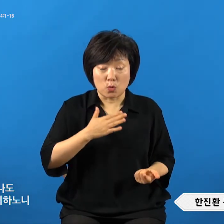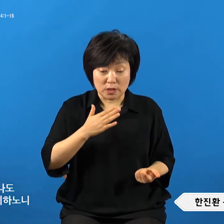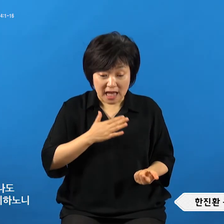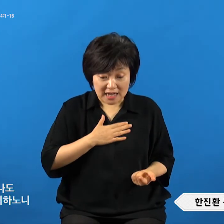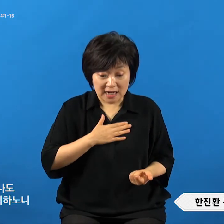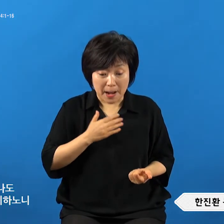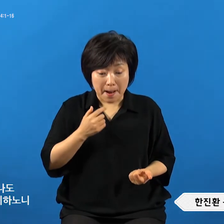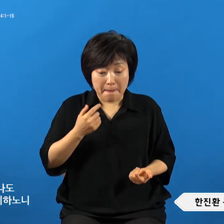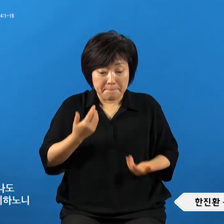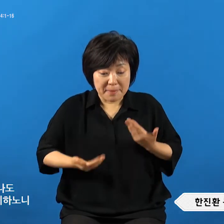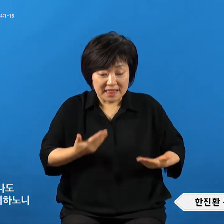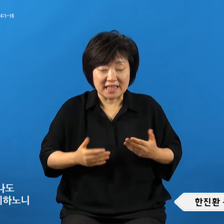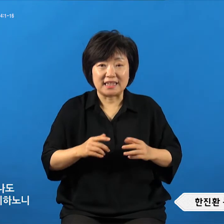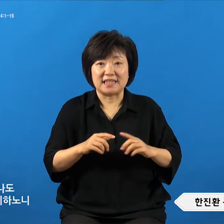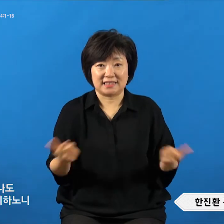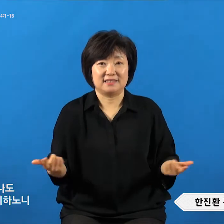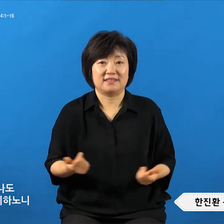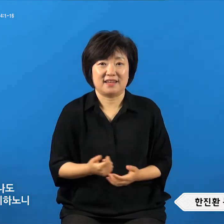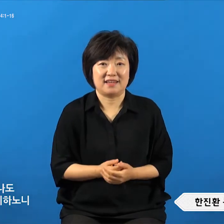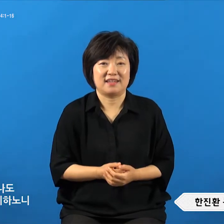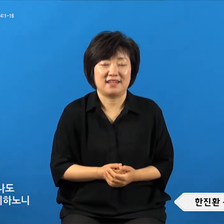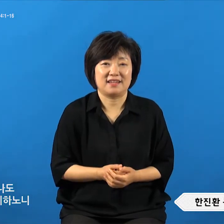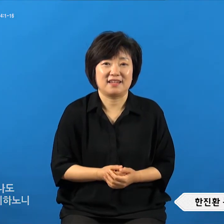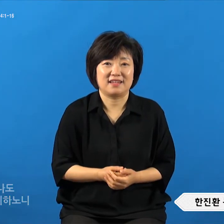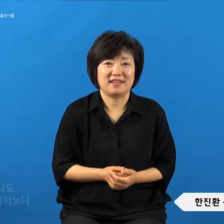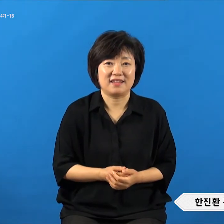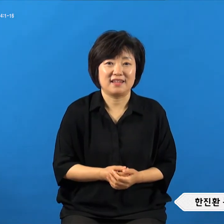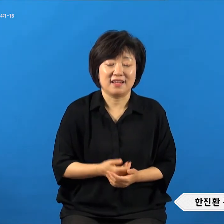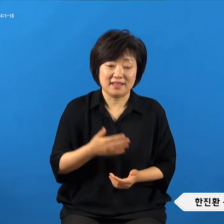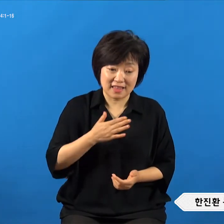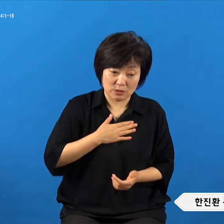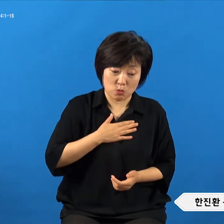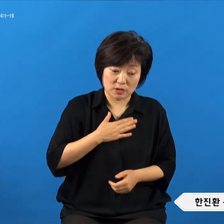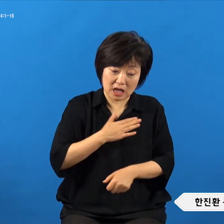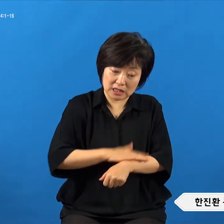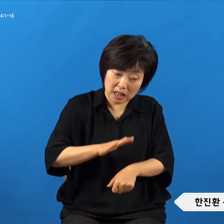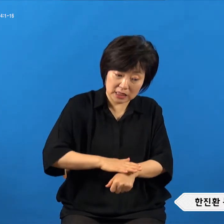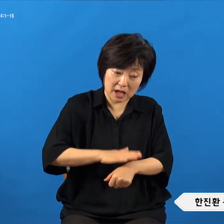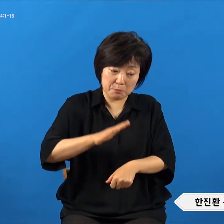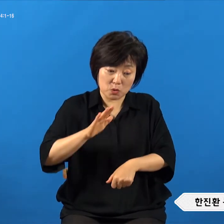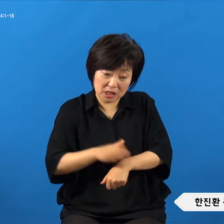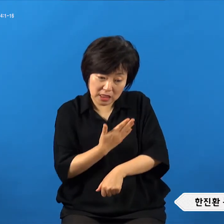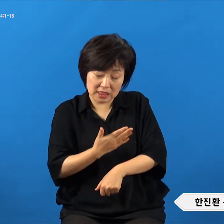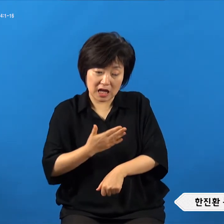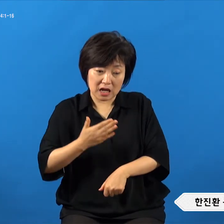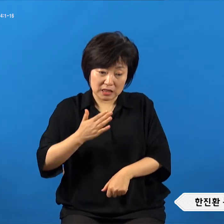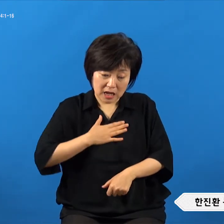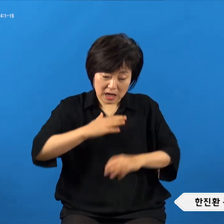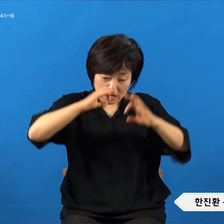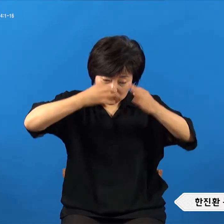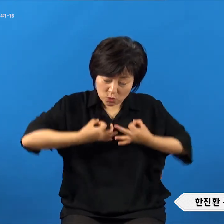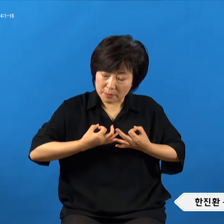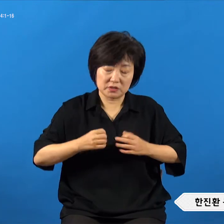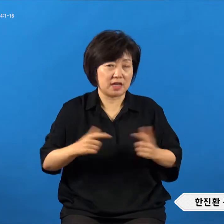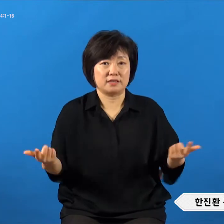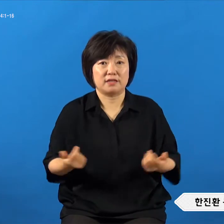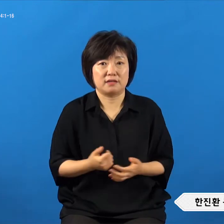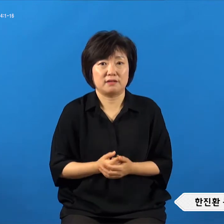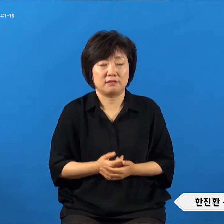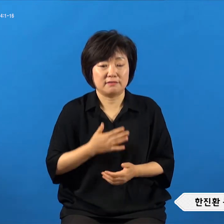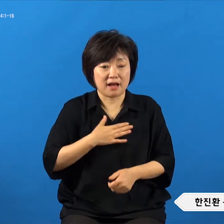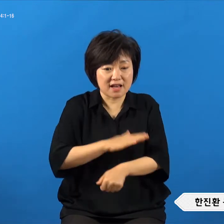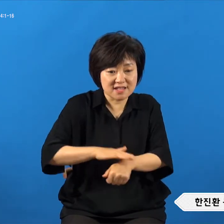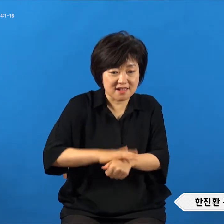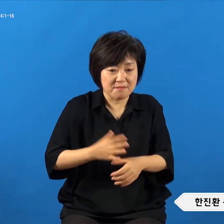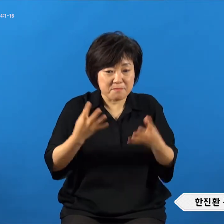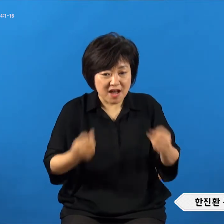나도 나를 판단하지 않는다. 이 말이 중요합니다. 나도 내 스스로를 자꾸 돌아보지 않습니다. 내가